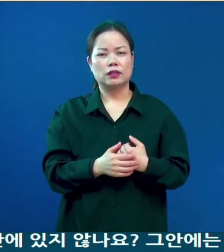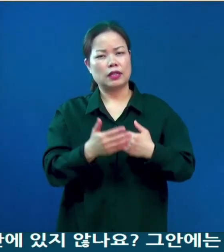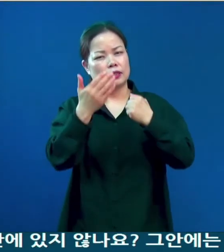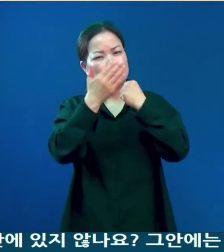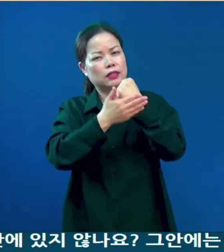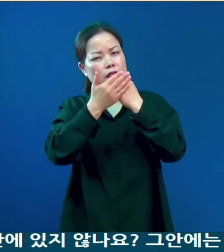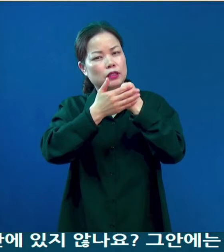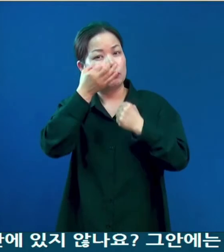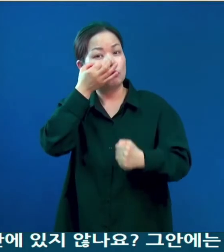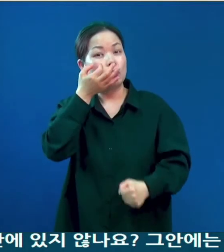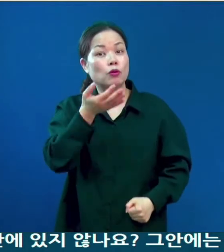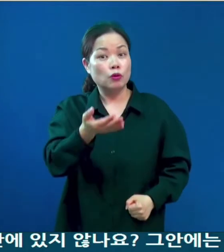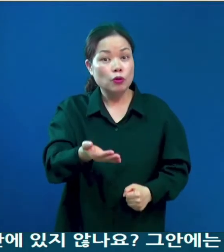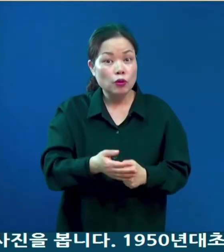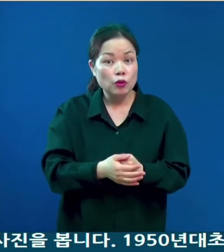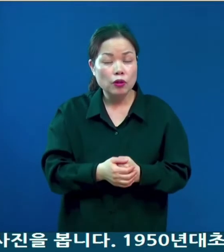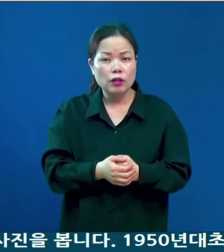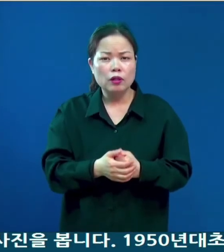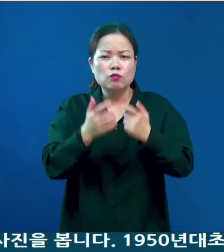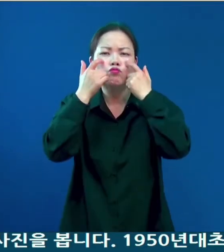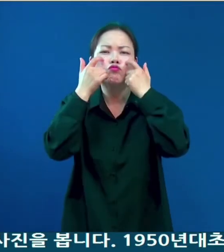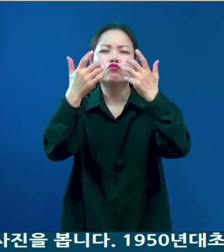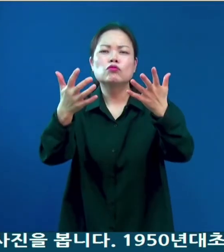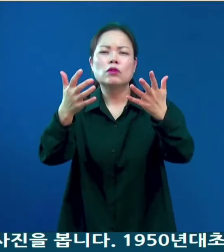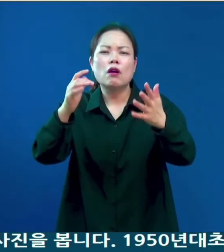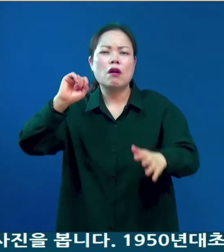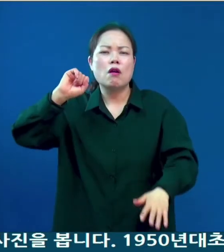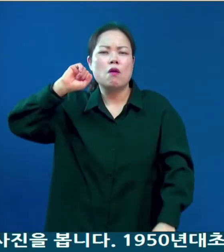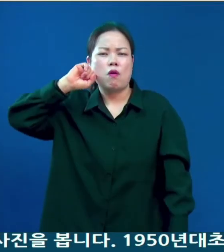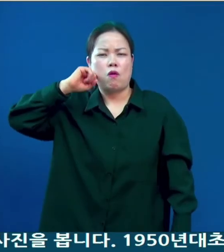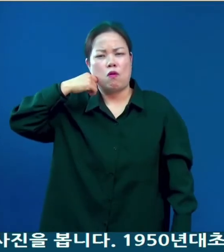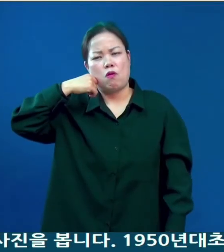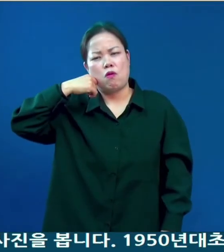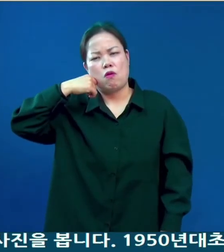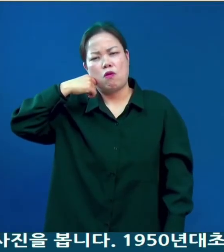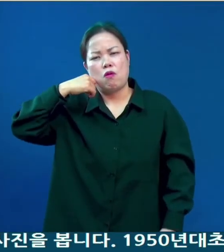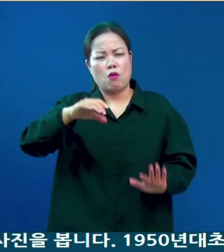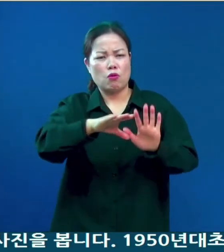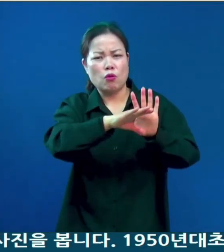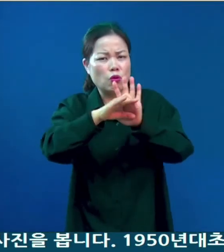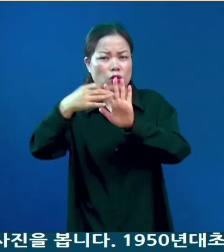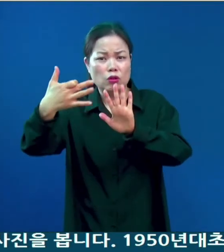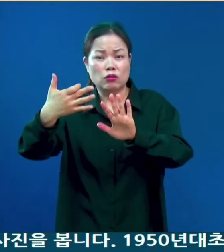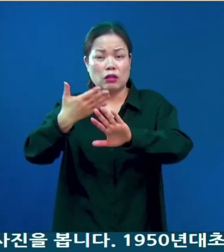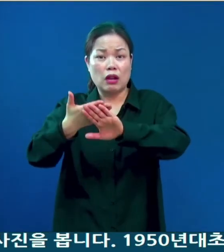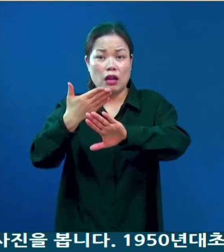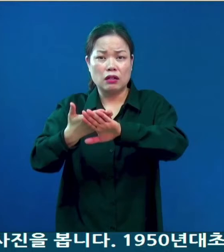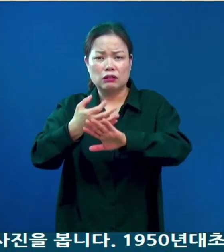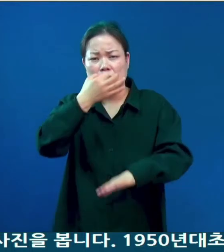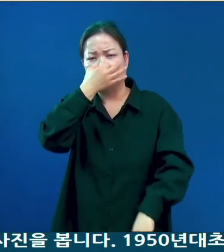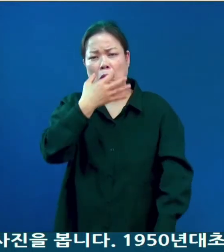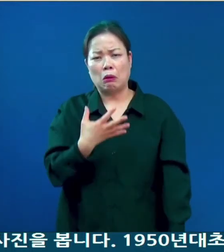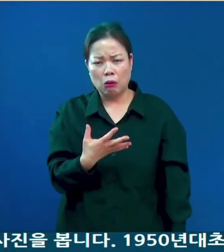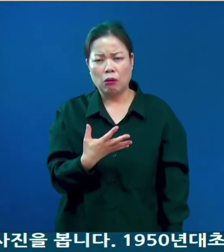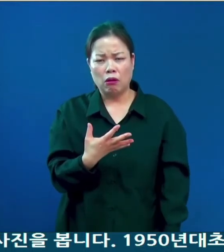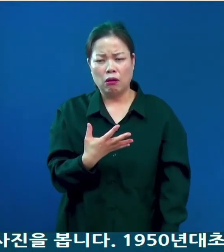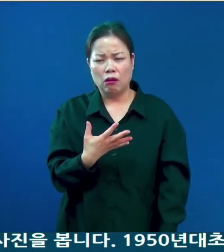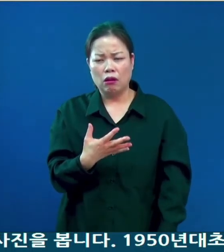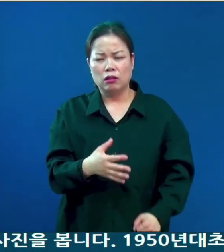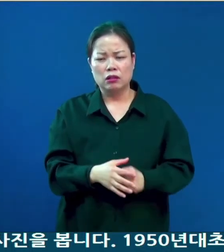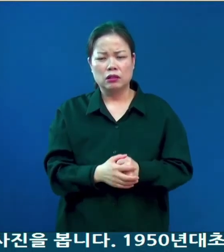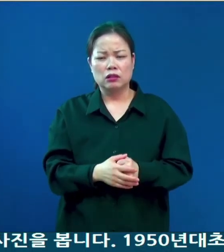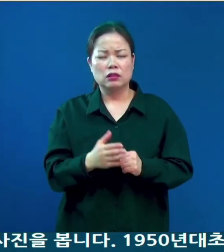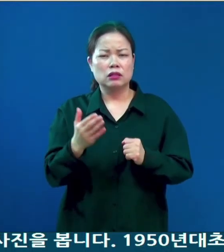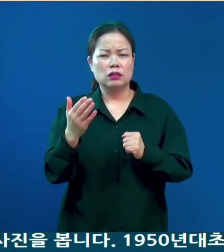사진을 왜 보여드리냐면, 분명히 어려운 상황이잖아요. 뭐 코로나19하고는 좀 다르지만 참 힘들고, 그런데